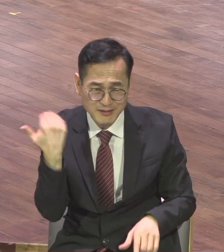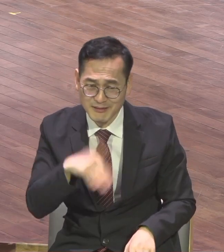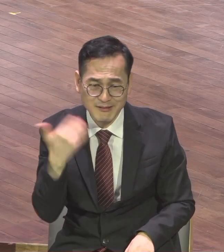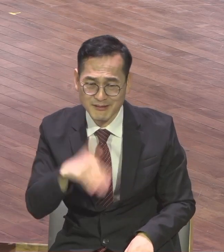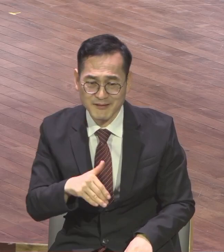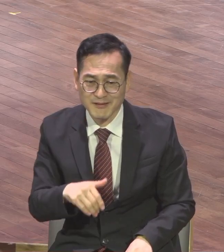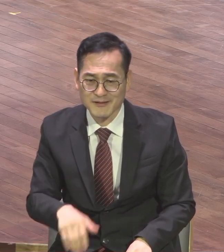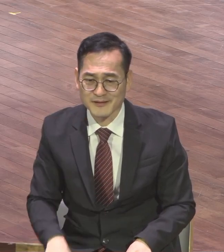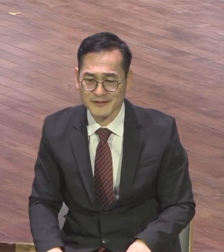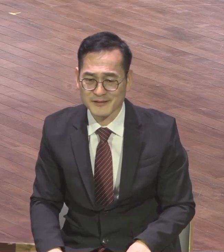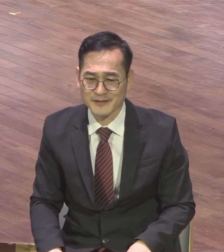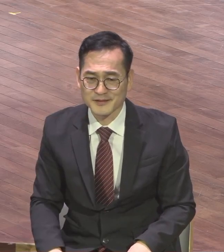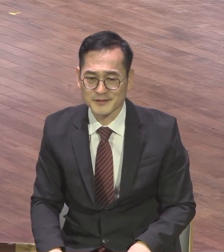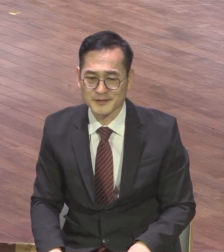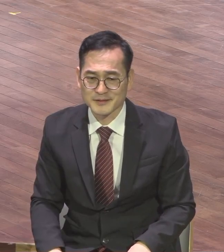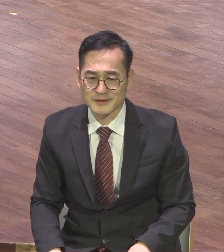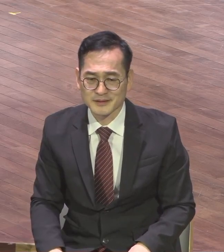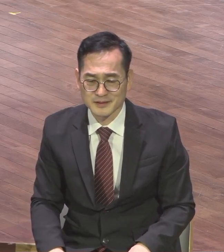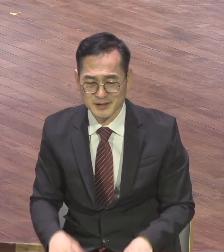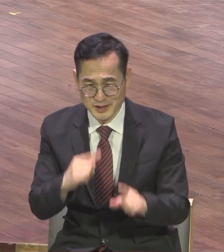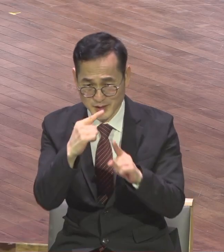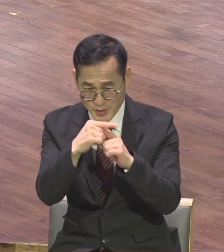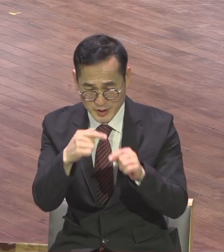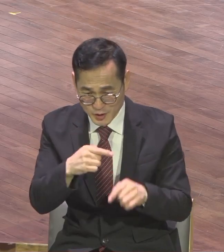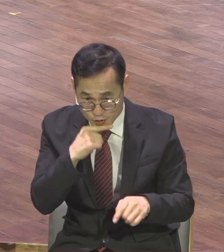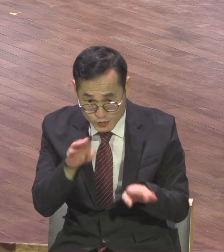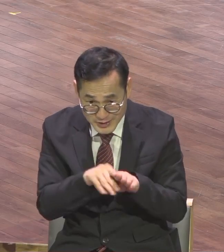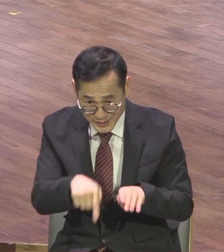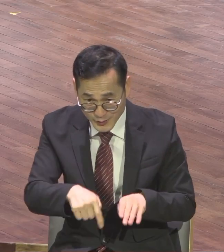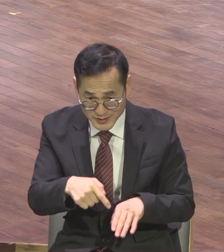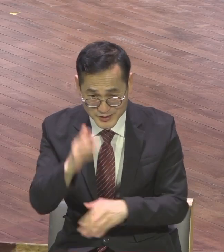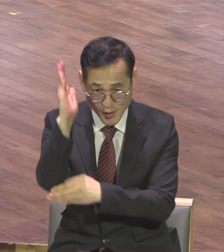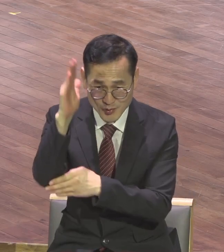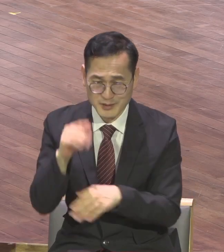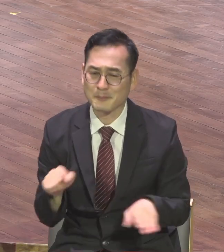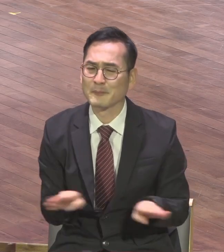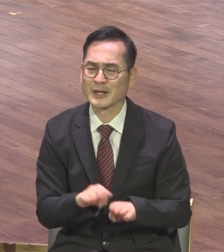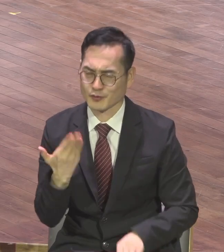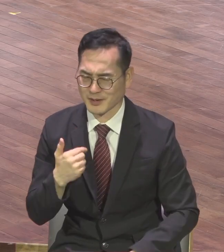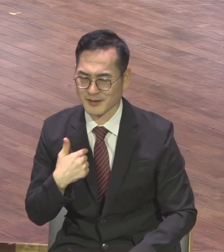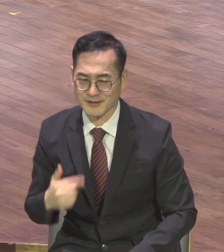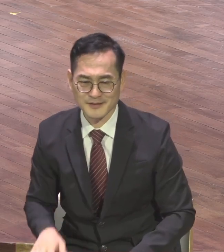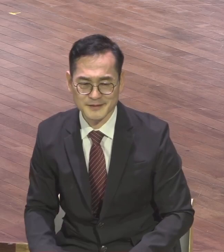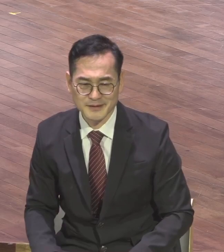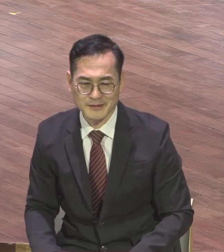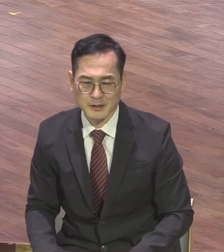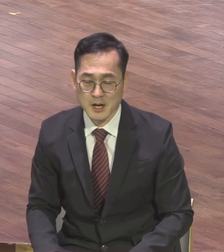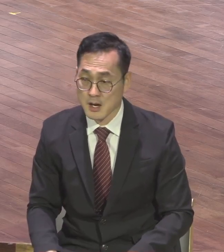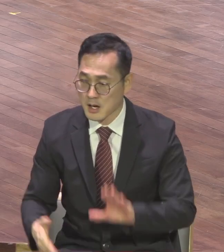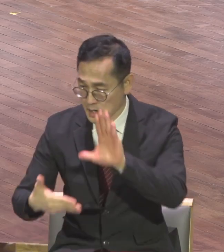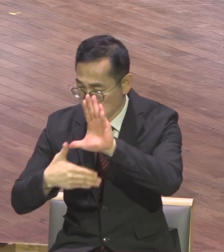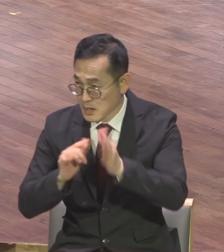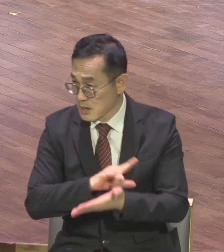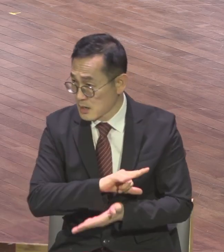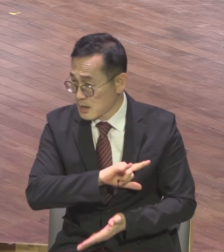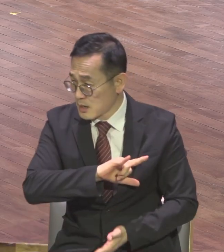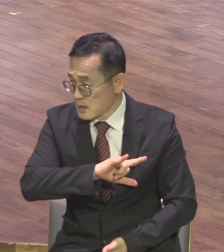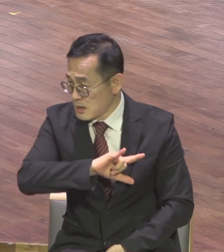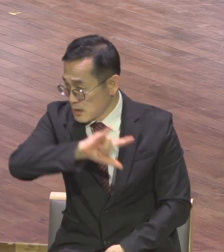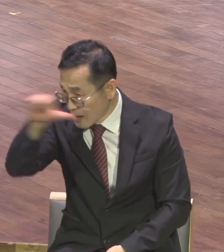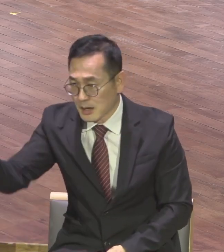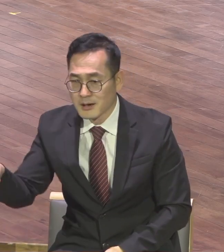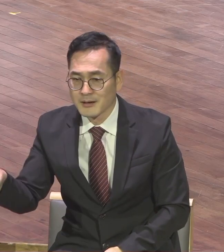그렇게 지금 문을 열어달라는데 이것도 하나님이 다 준비해 놓은 줄을 믿습니다. 우리는 하나님께서 예비하신